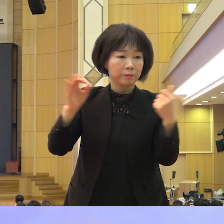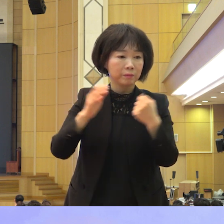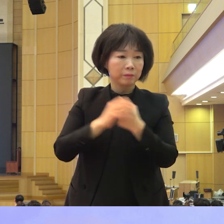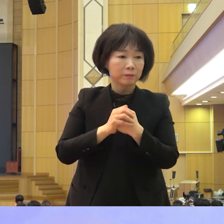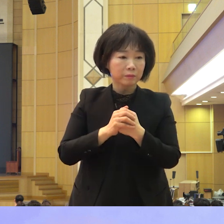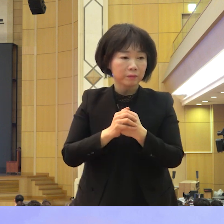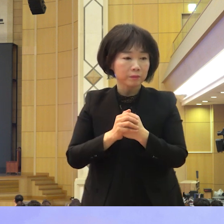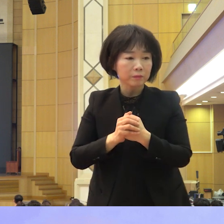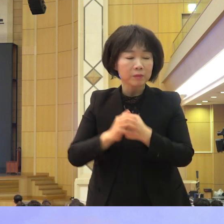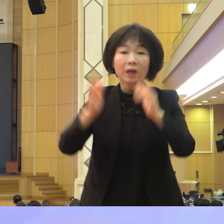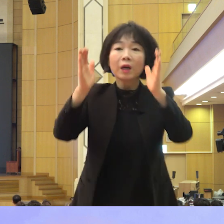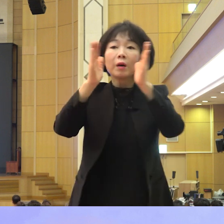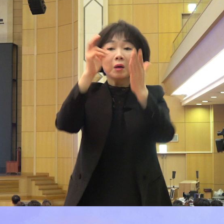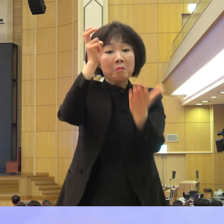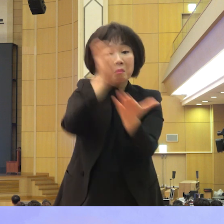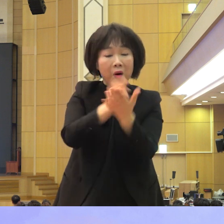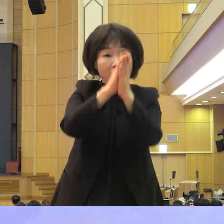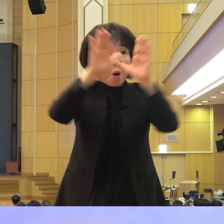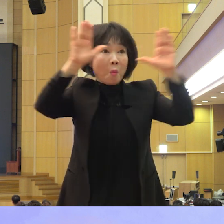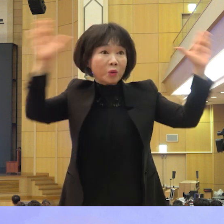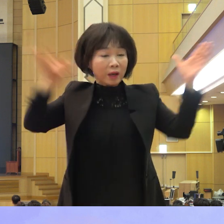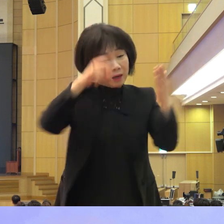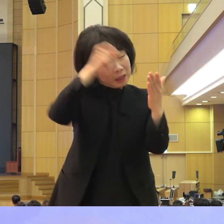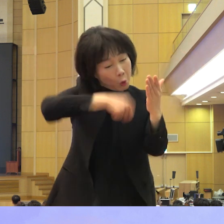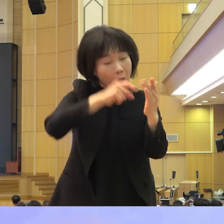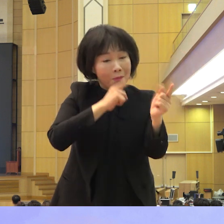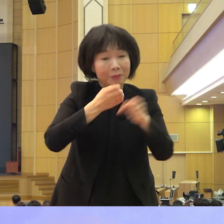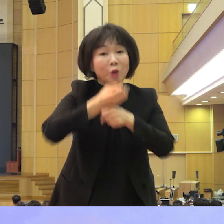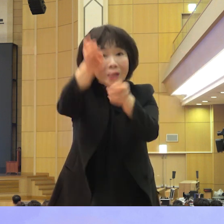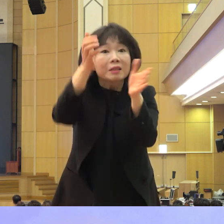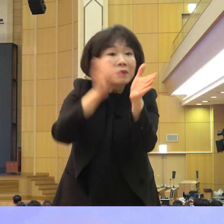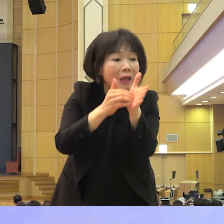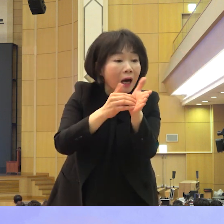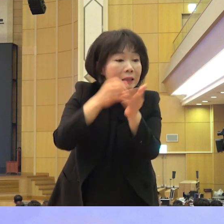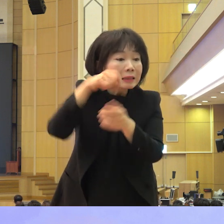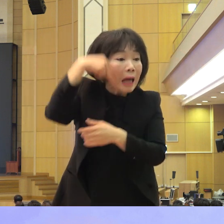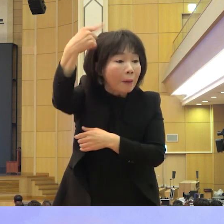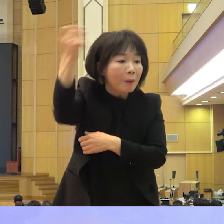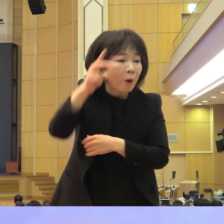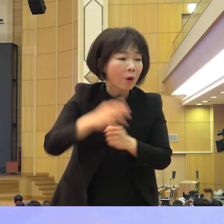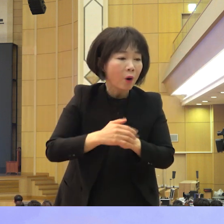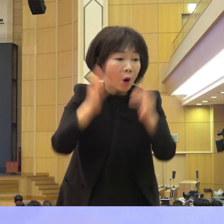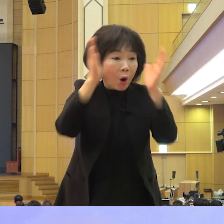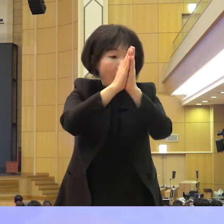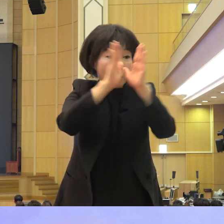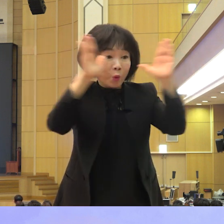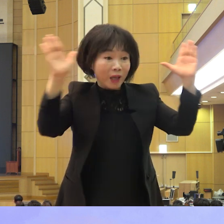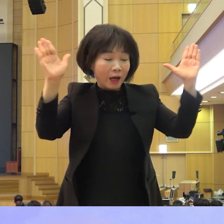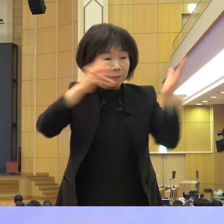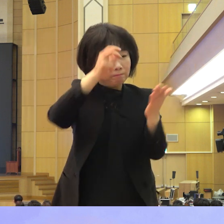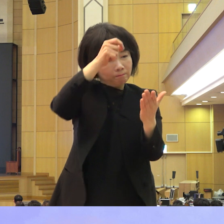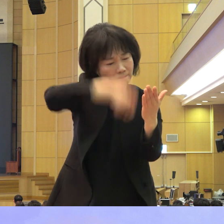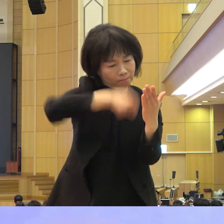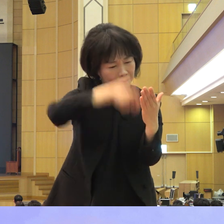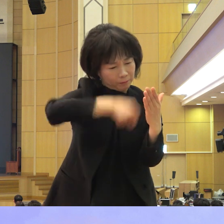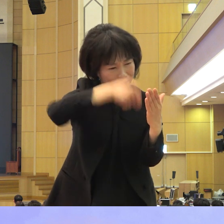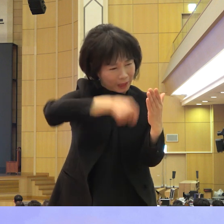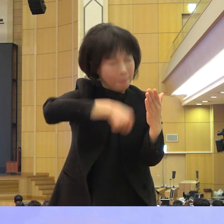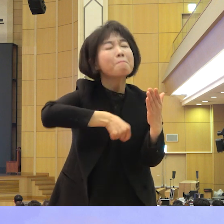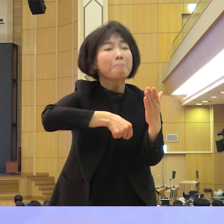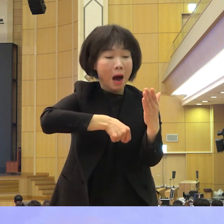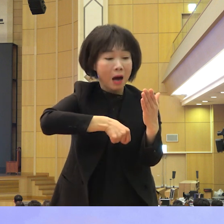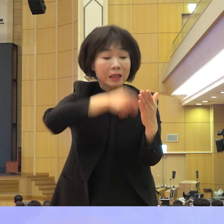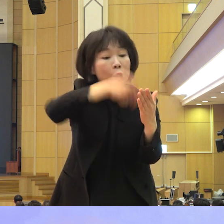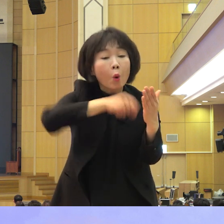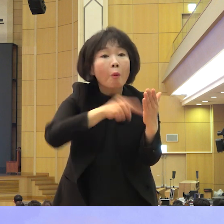말씀에 모세가 기록했다는 말씀 얘기했죠. 5절에 보니까 모세가 기록하되, 그게 바로